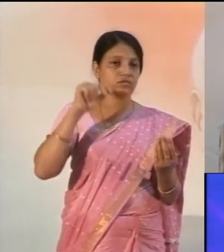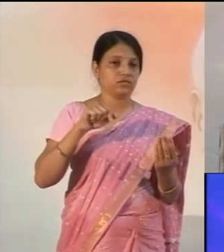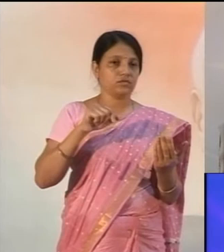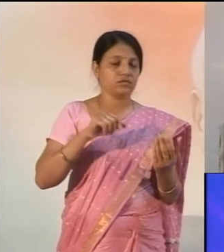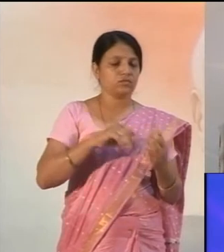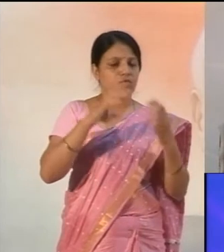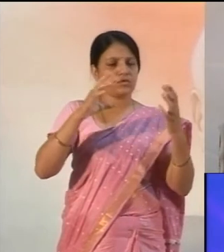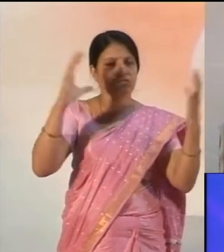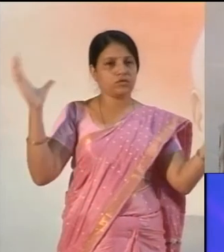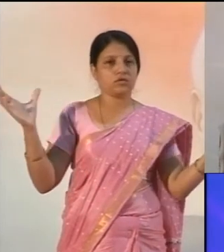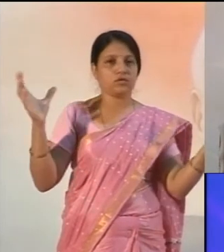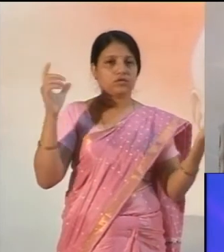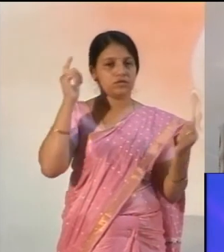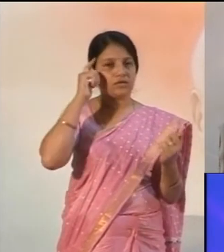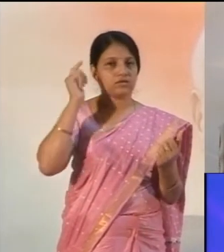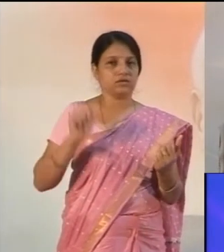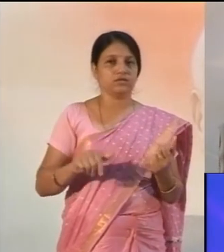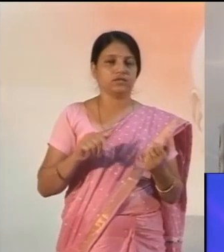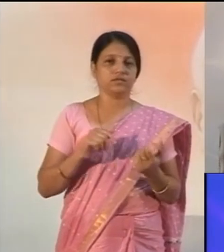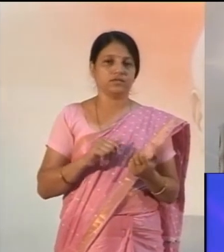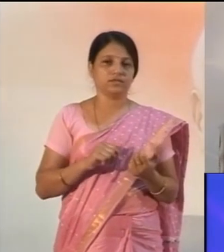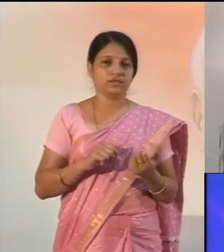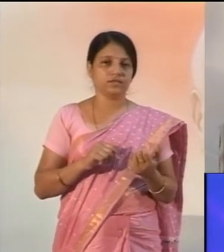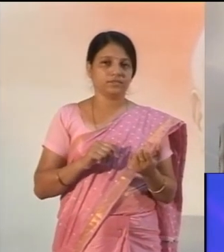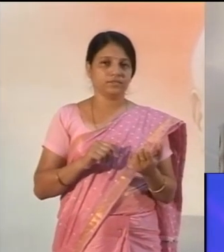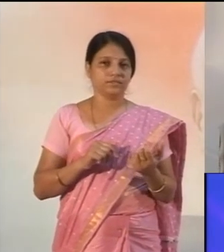बहुत बहुत याद करते हैं।